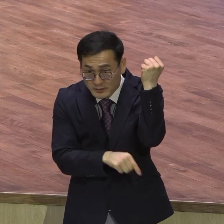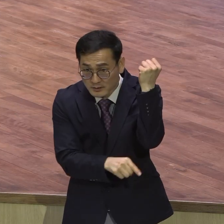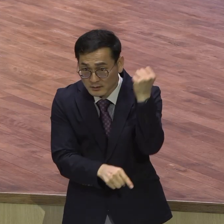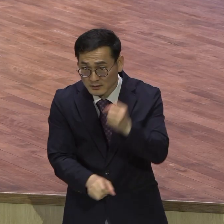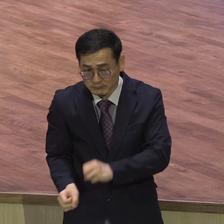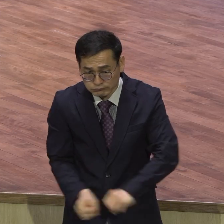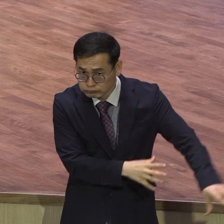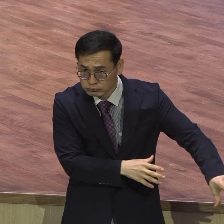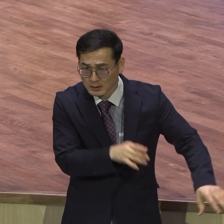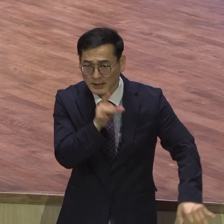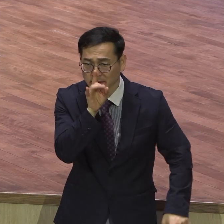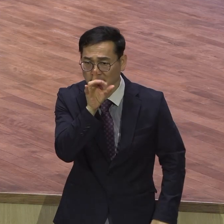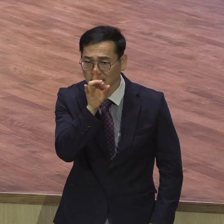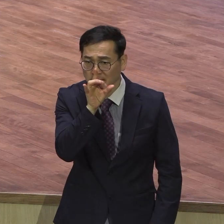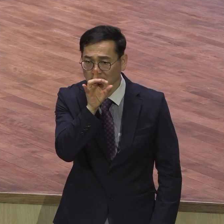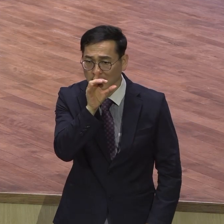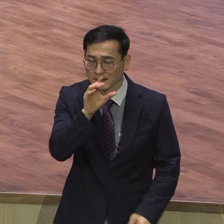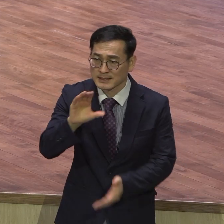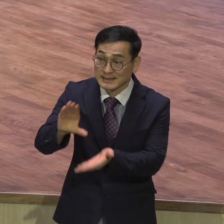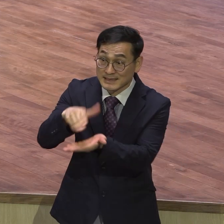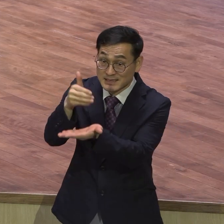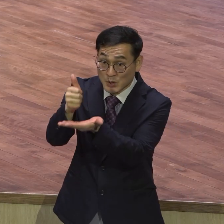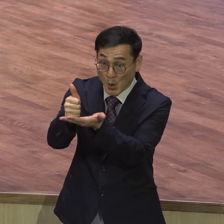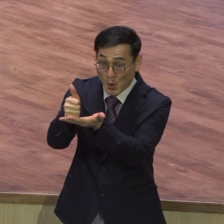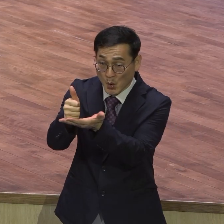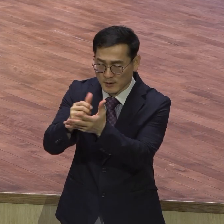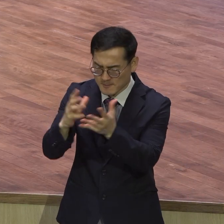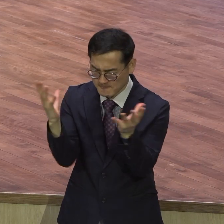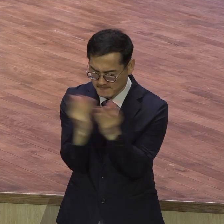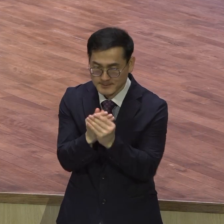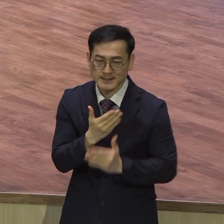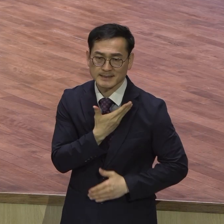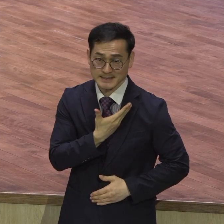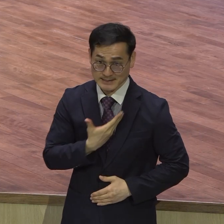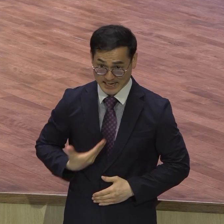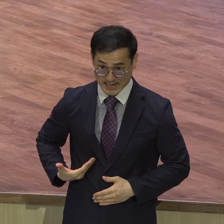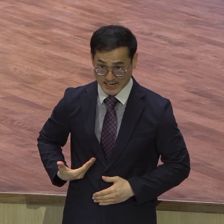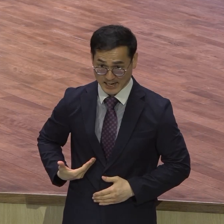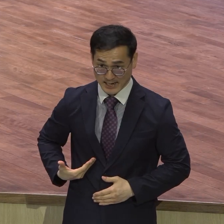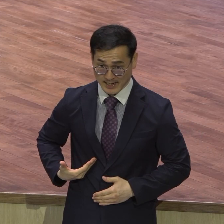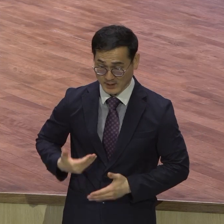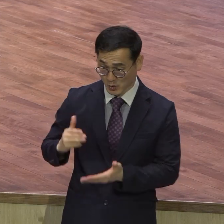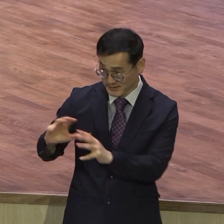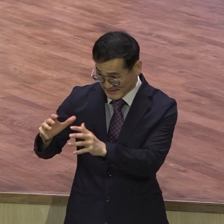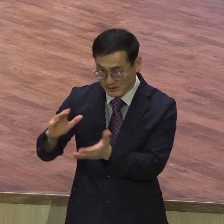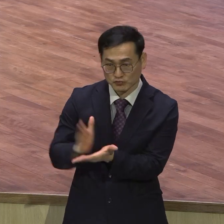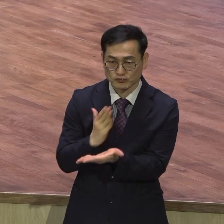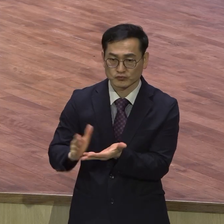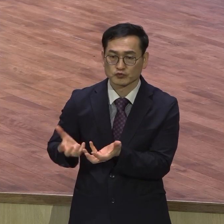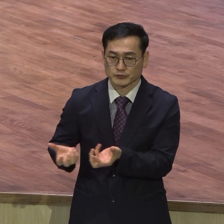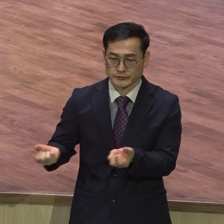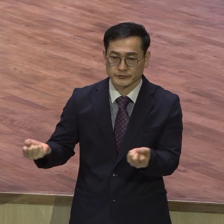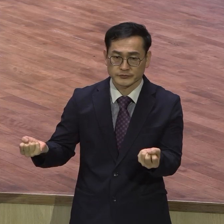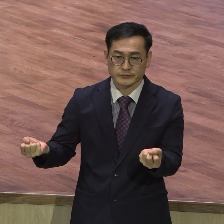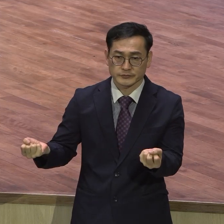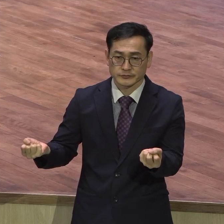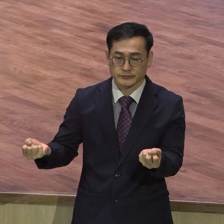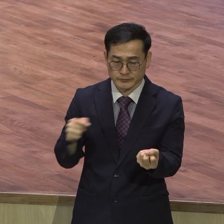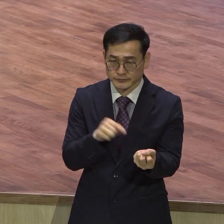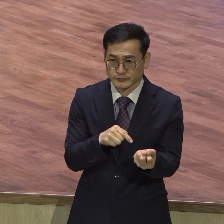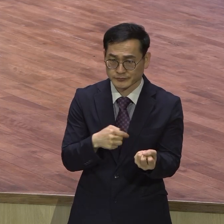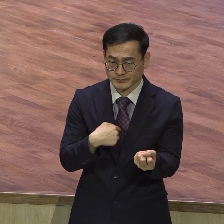제목처럼 그리스도의 절대 제자로 구별된 존재가 이걸